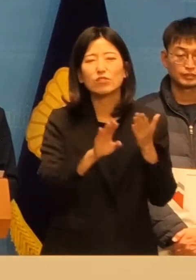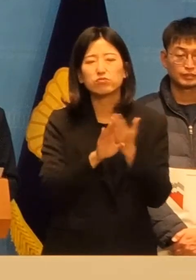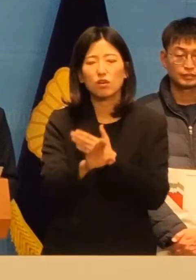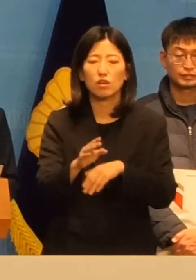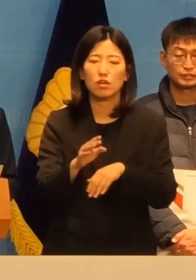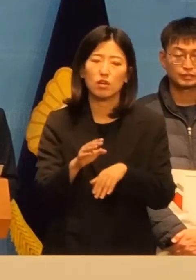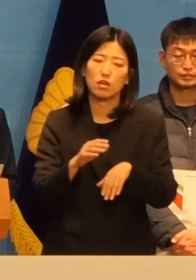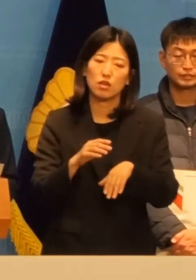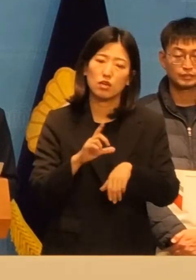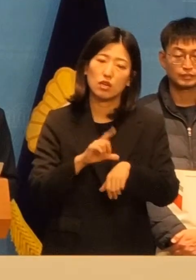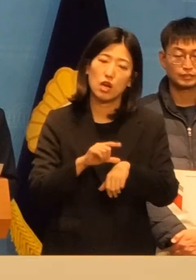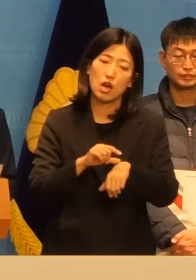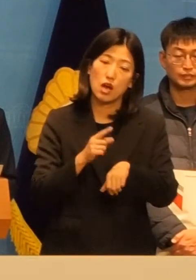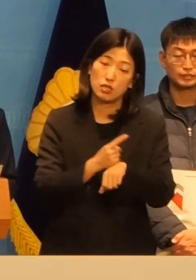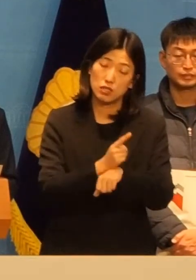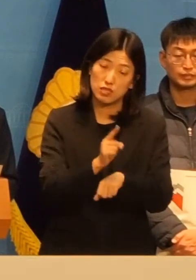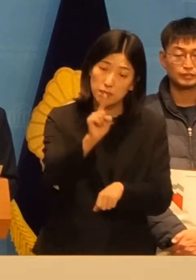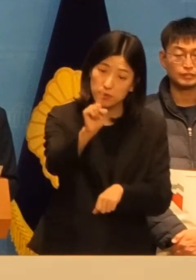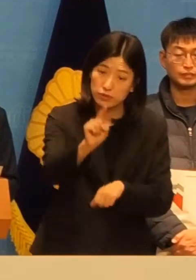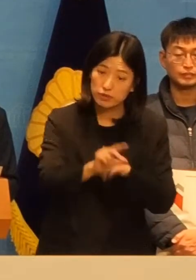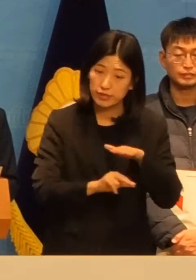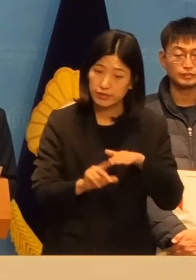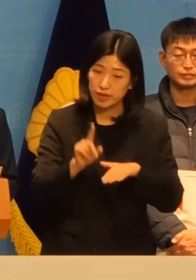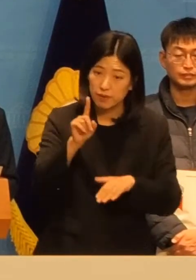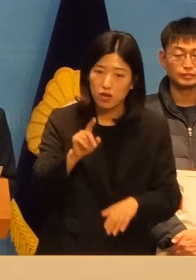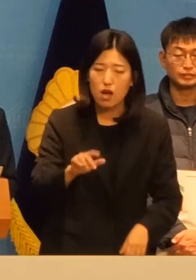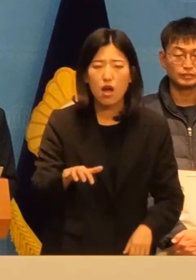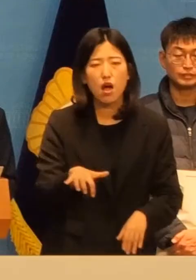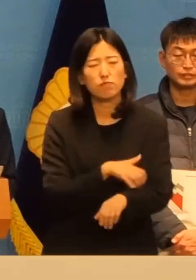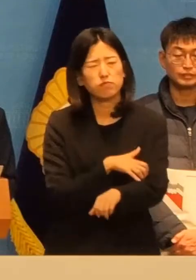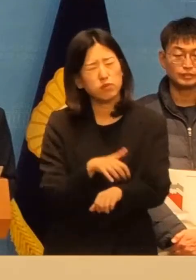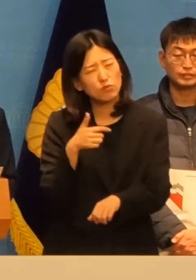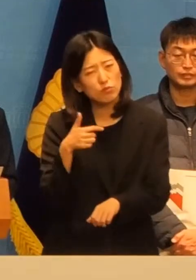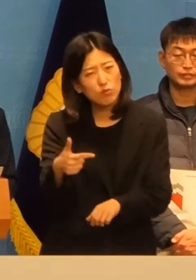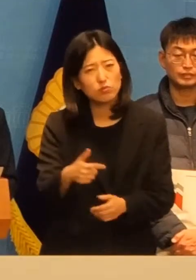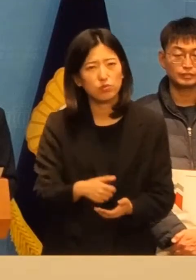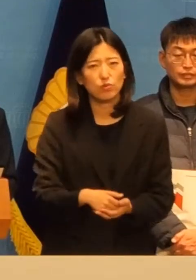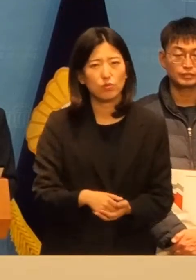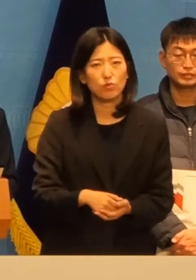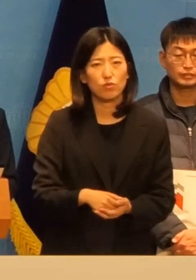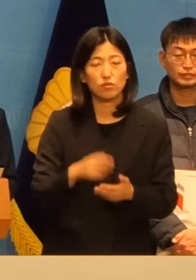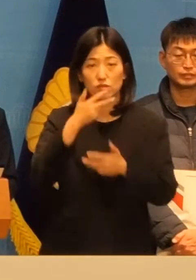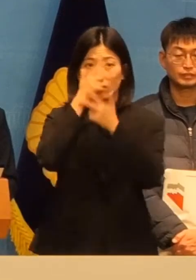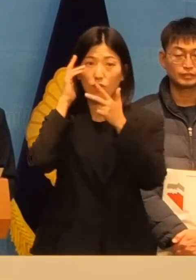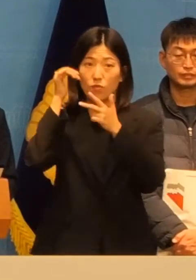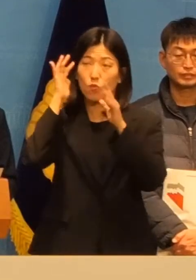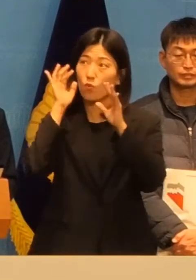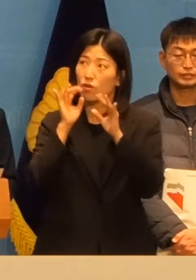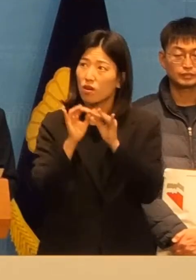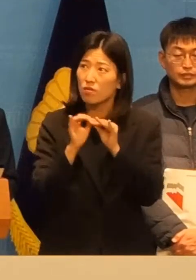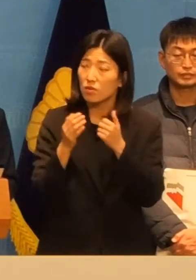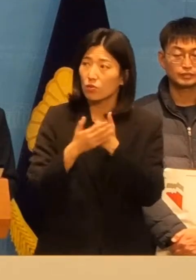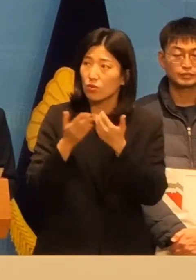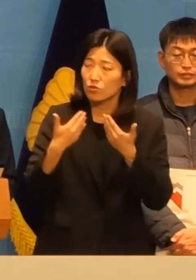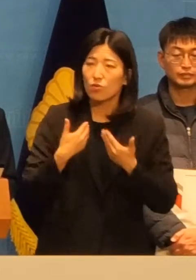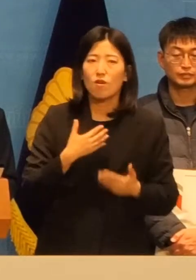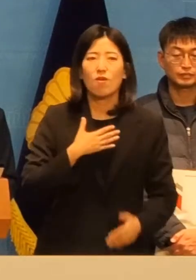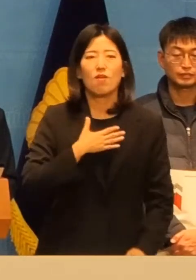양주 동두천 연천 시 군민들의 불편에 공감했기 때문이라고 우리는